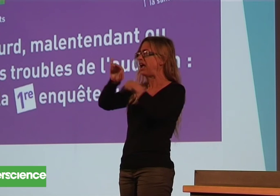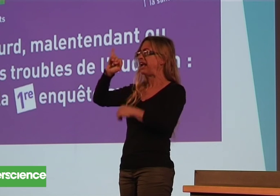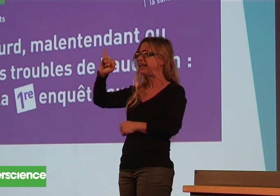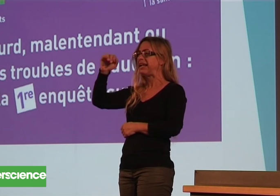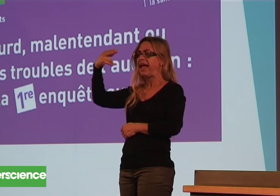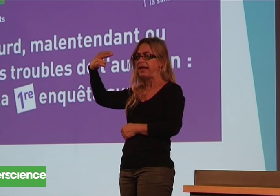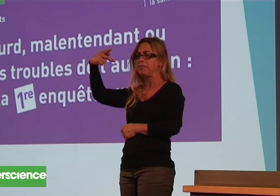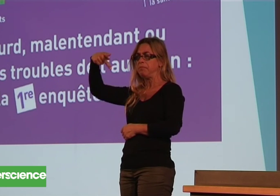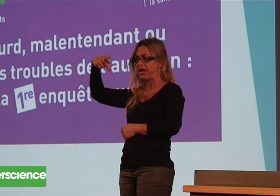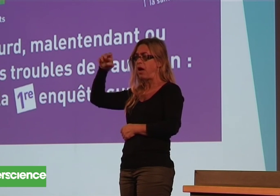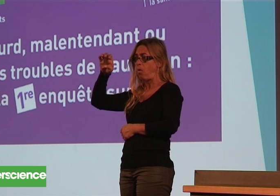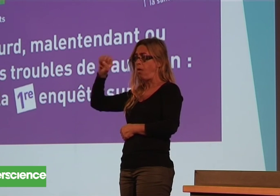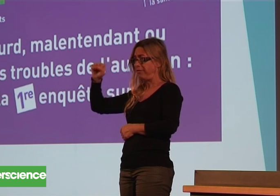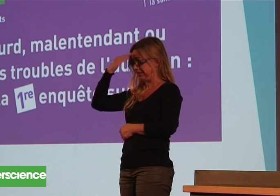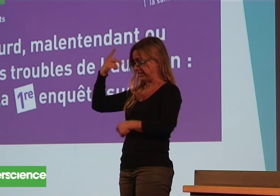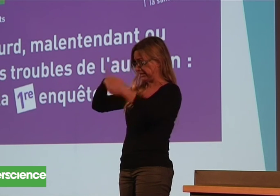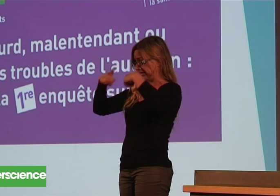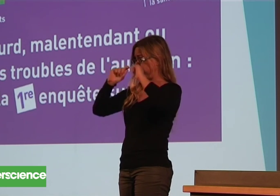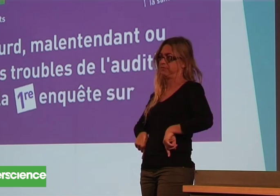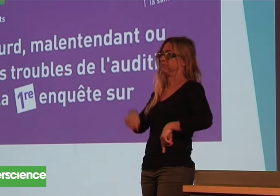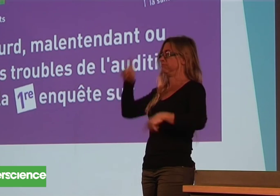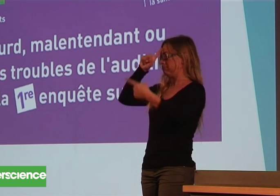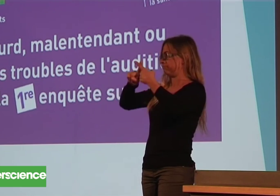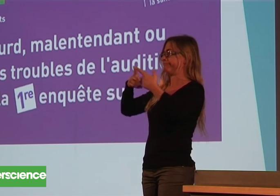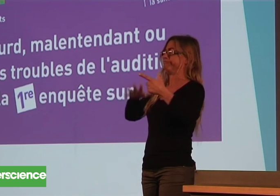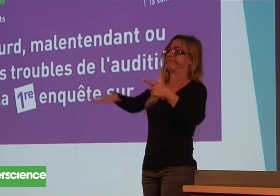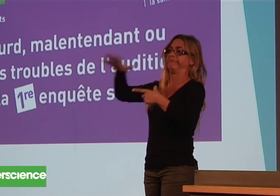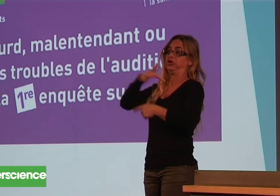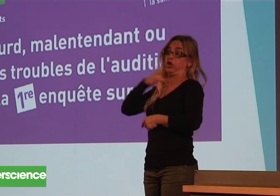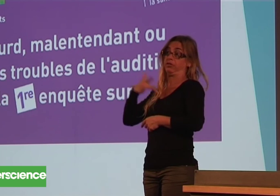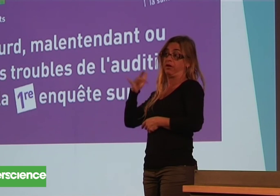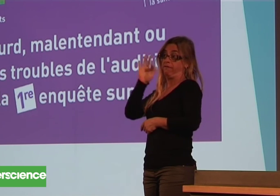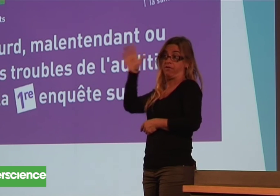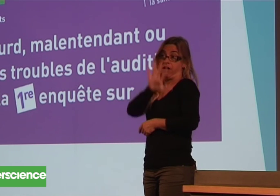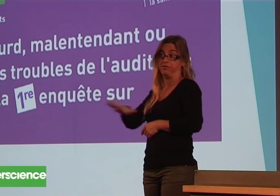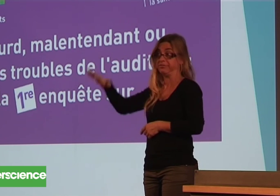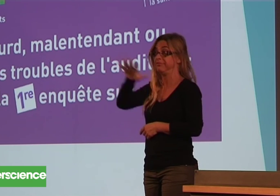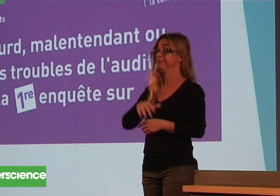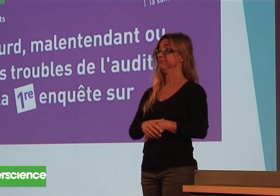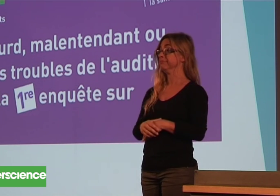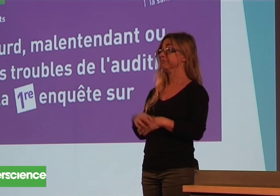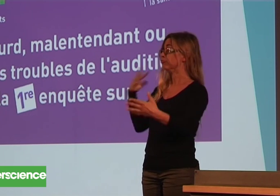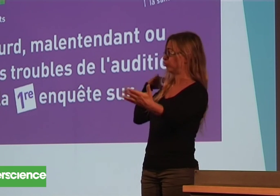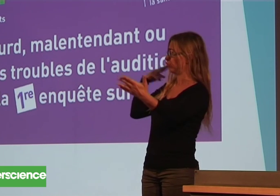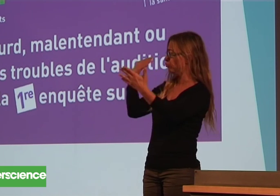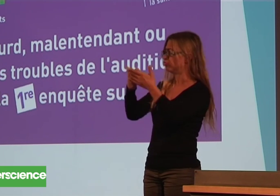qui travaille à l'INPES. C'est un organisme de l'État qui s'occupe de la santé pour toute la France,